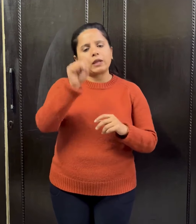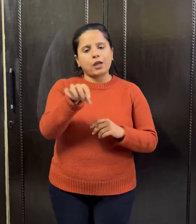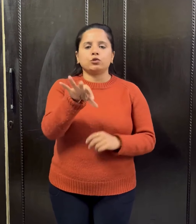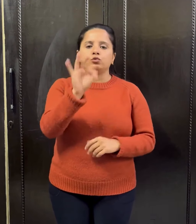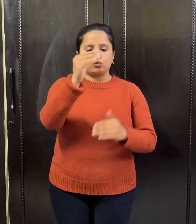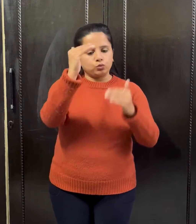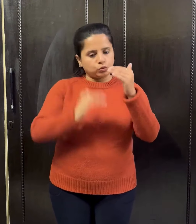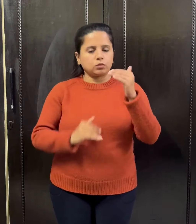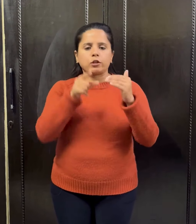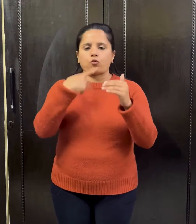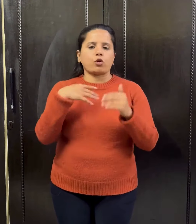हैं।